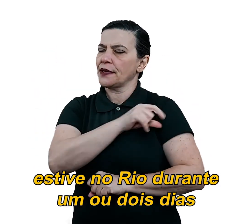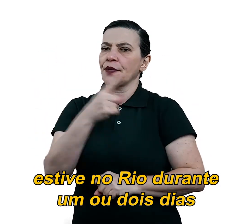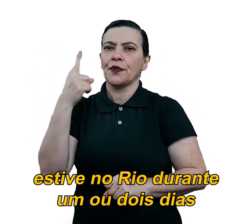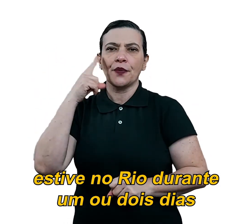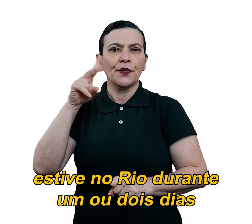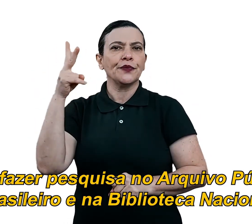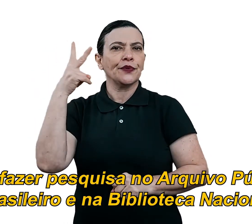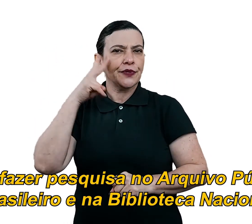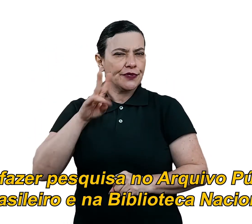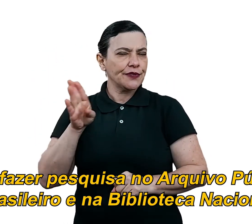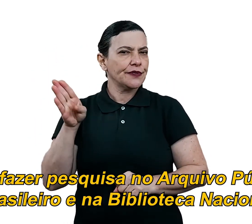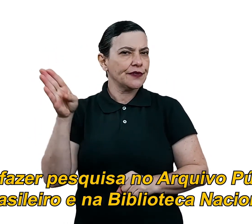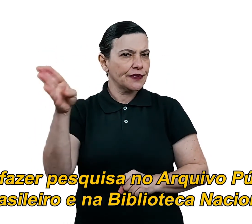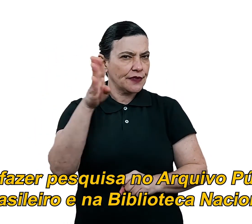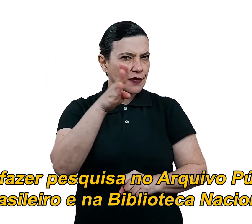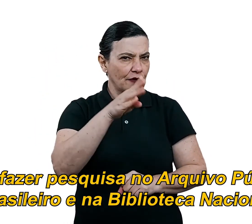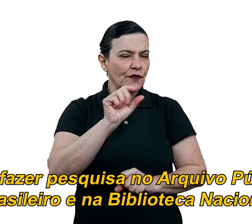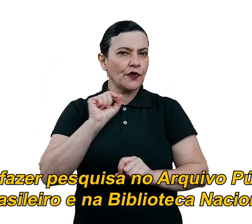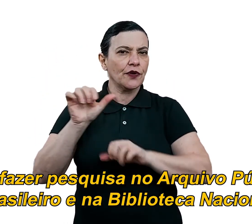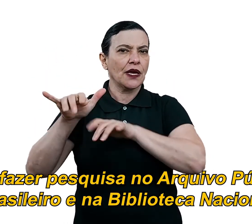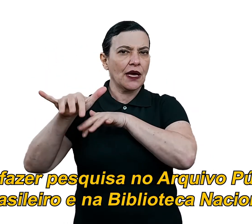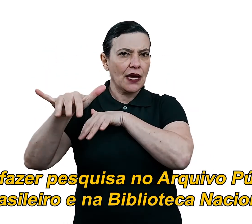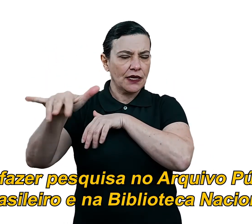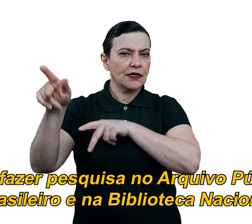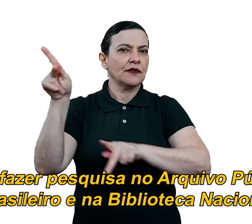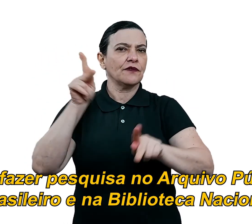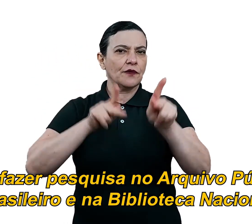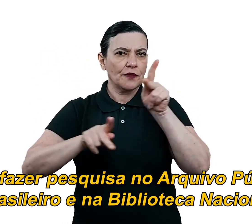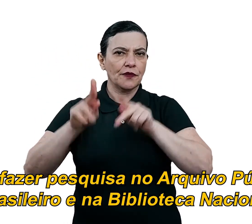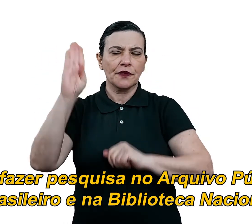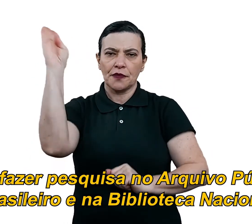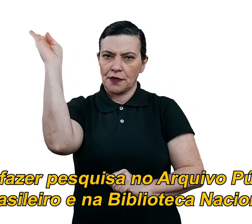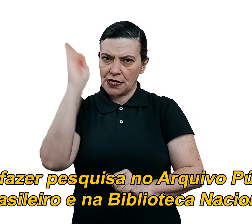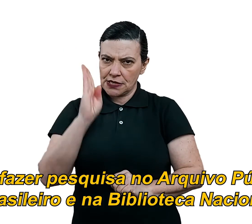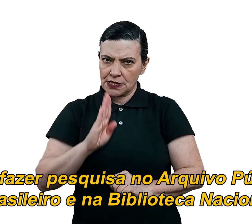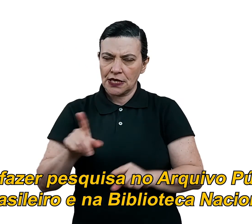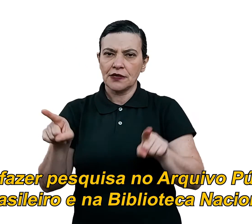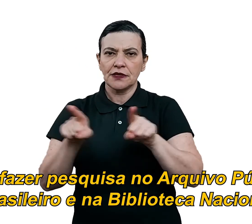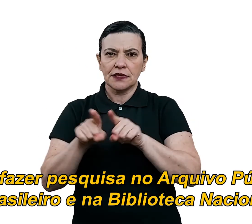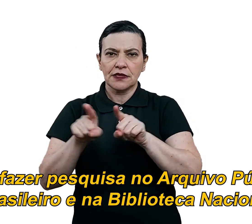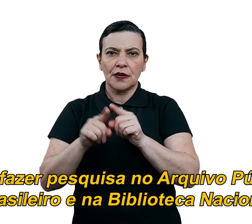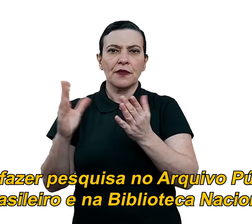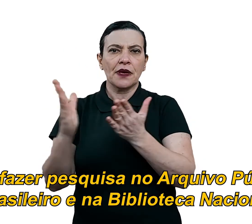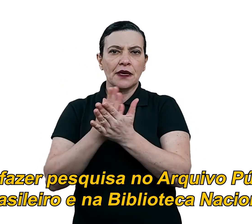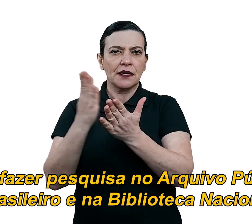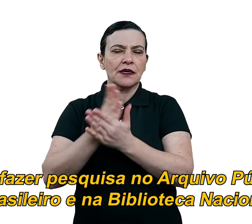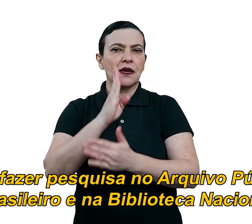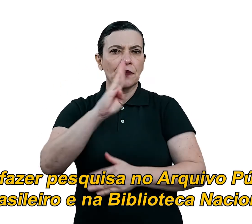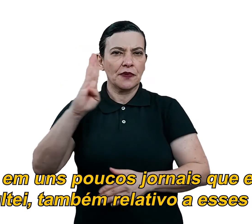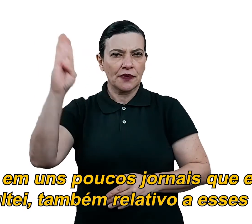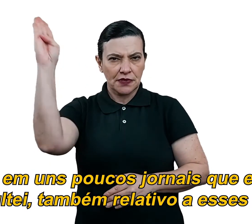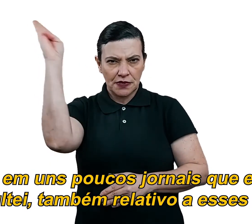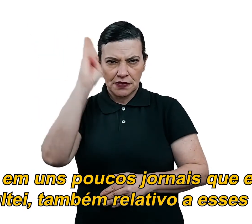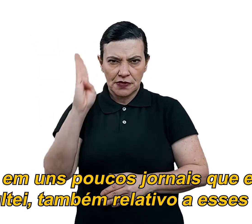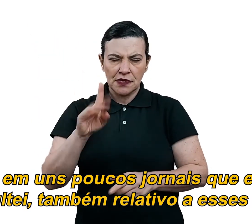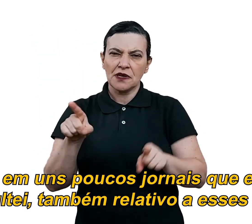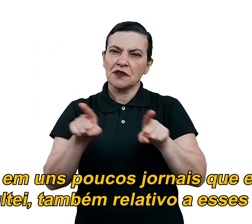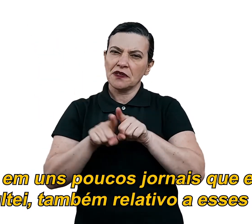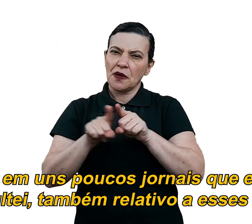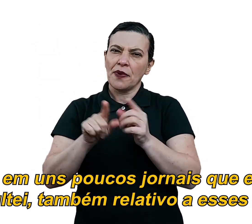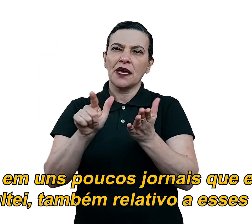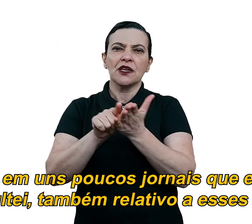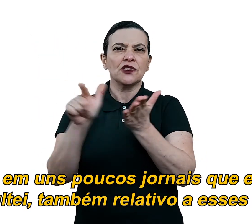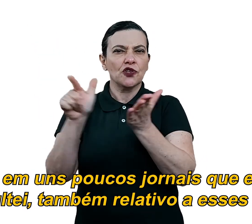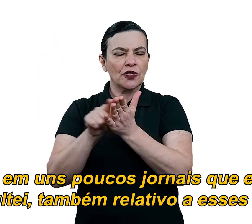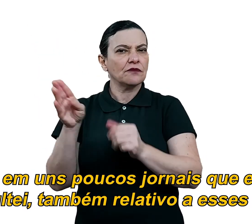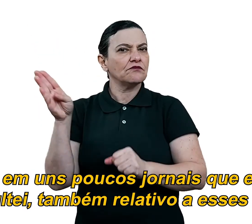durante 1 ou 2 dias para fazer consultas no arquivo público brasileiro e na Biblioteca Nacional, e os